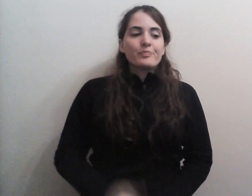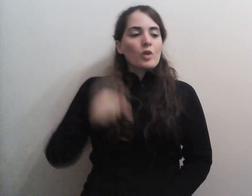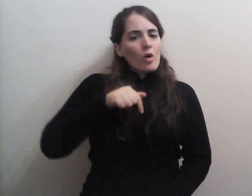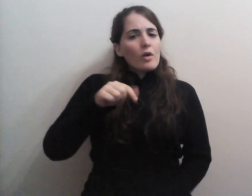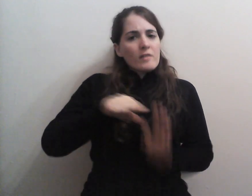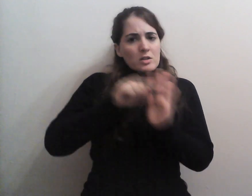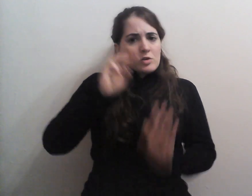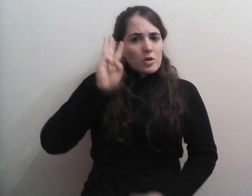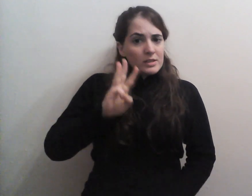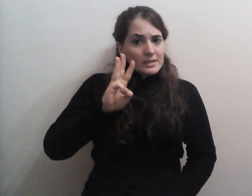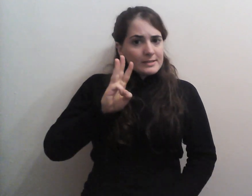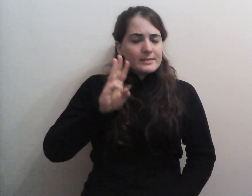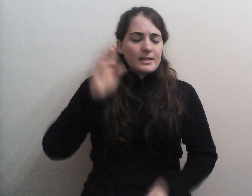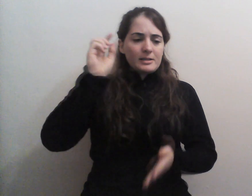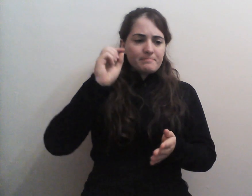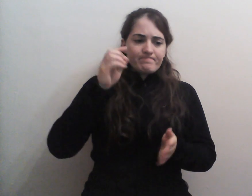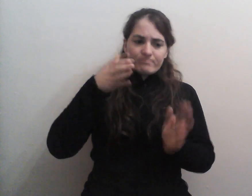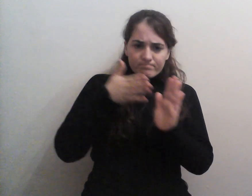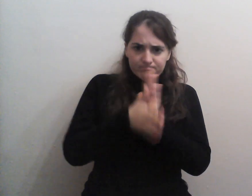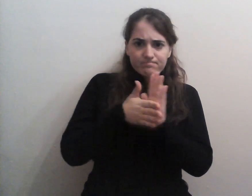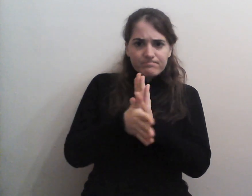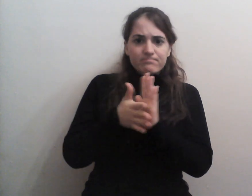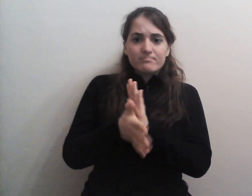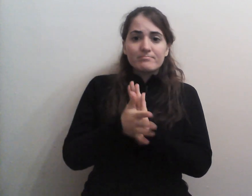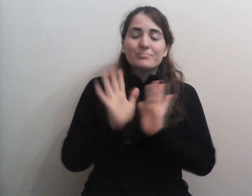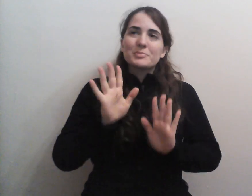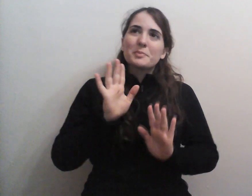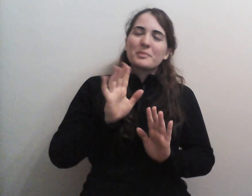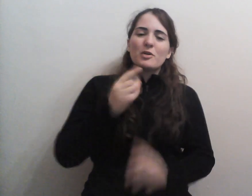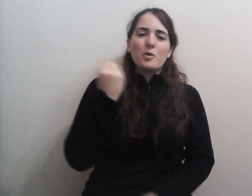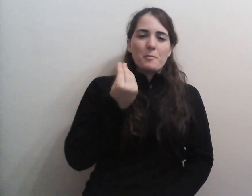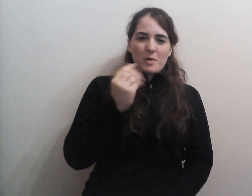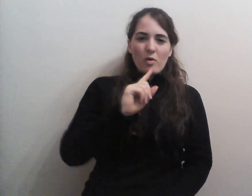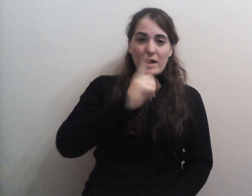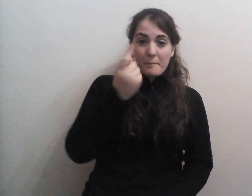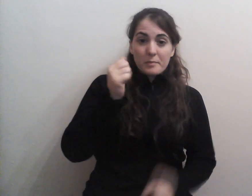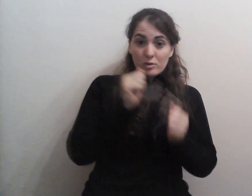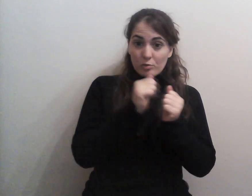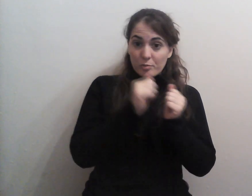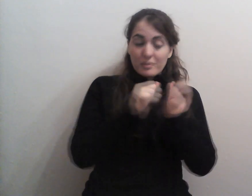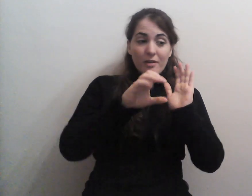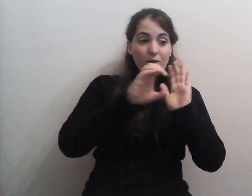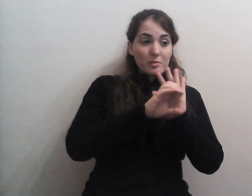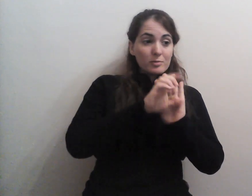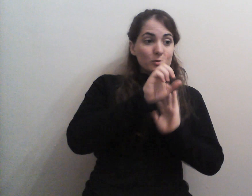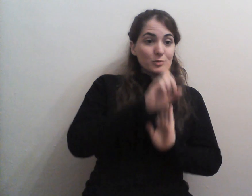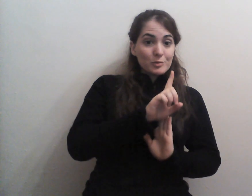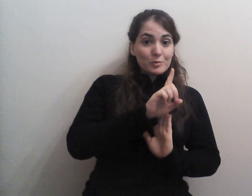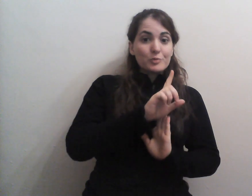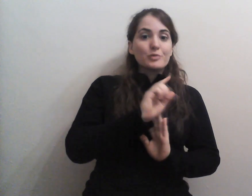mañana, pero para saborear algo del contexto, leeremos del versículo 1 hasta el versículo 9. Así que si alguien quiere leer en voz alta,